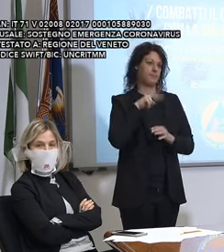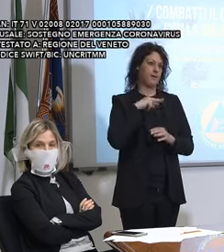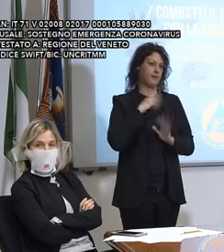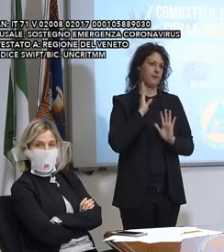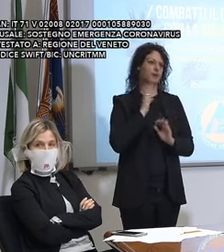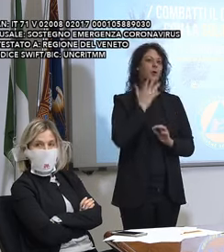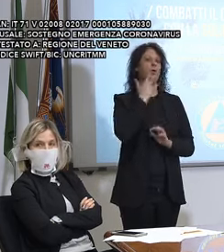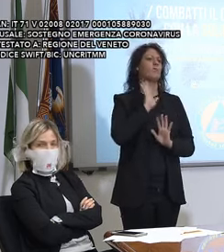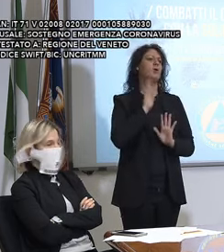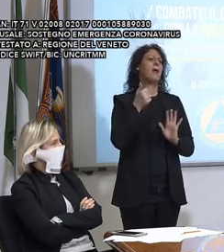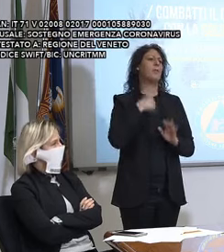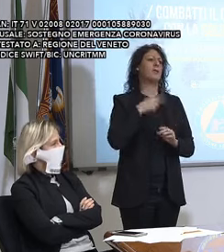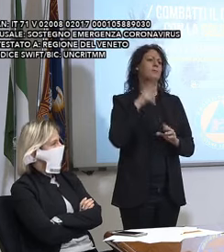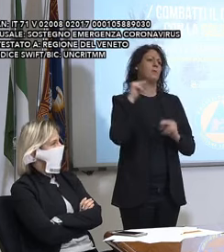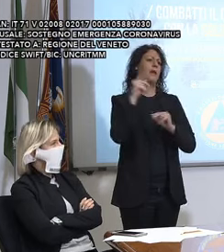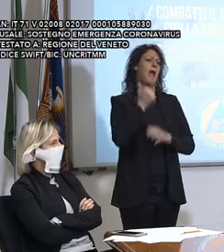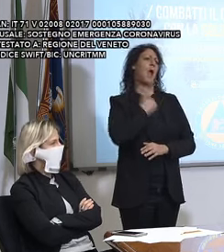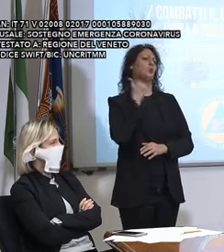gli autonomisti li facciamo, ma per altre robe.